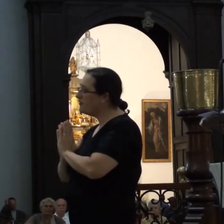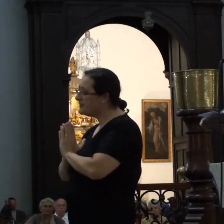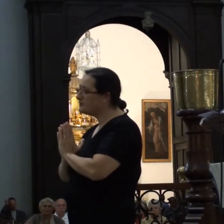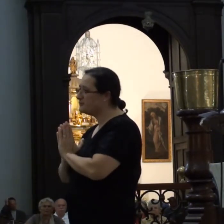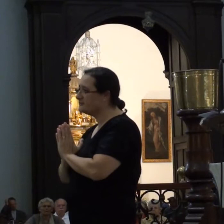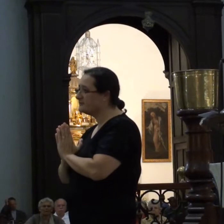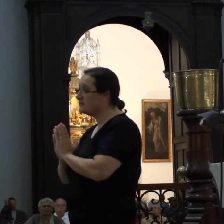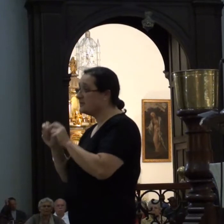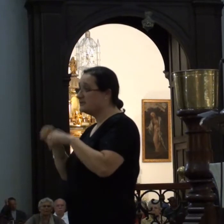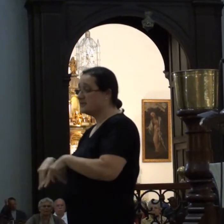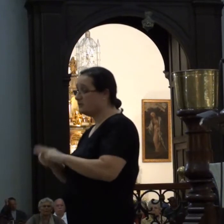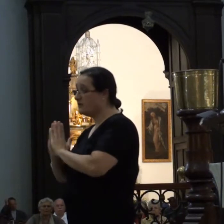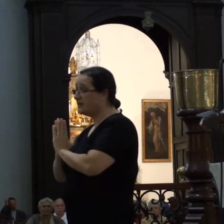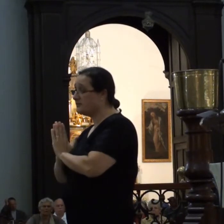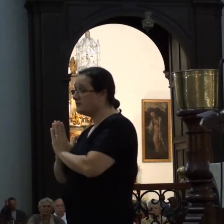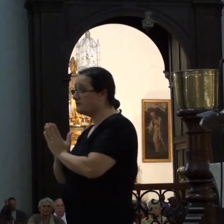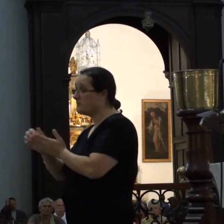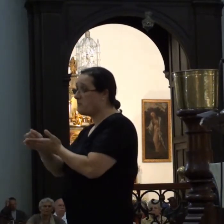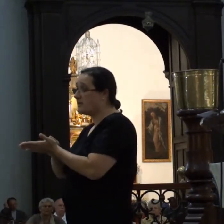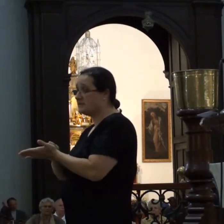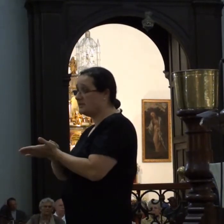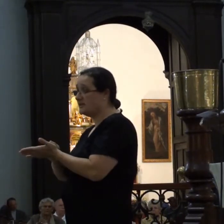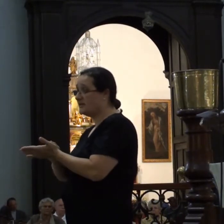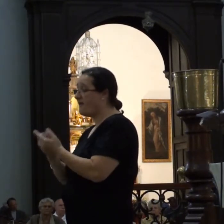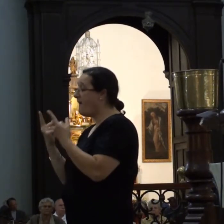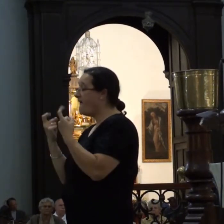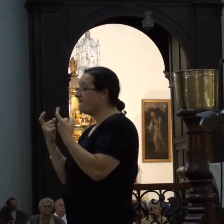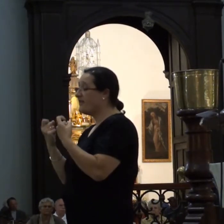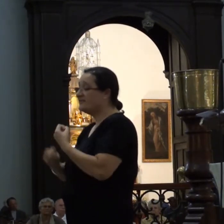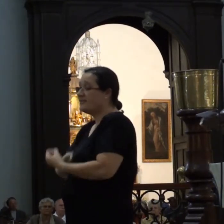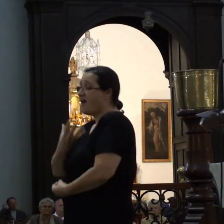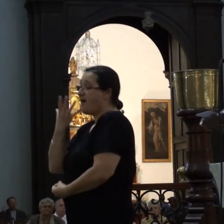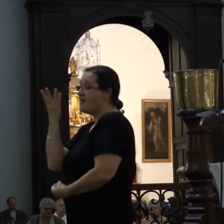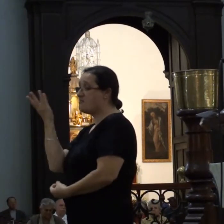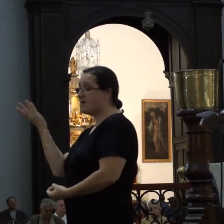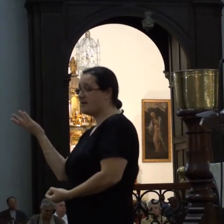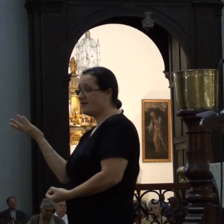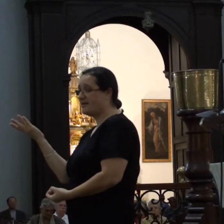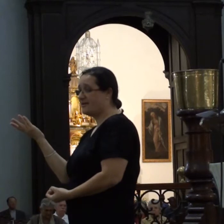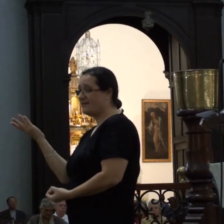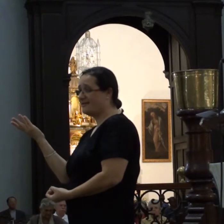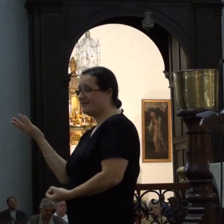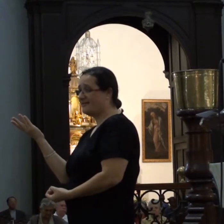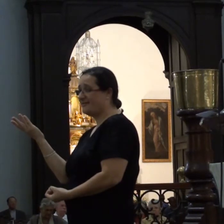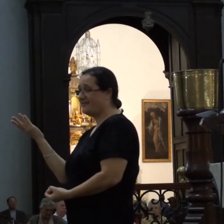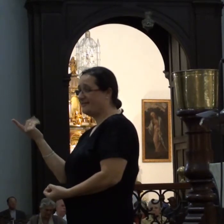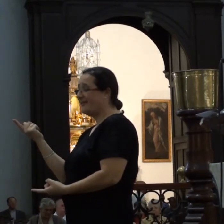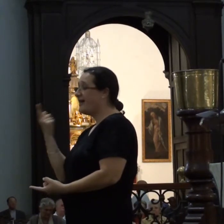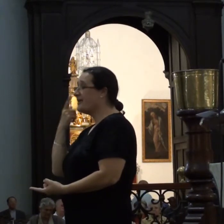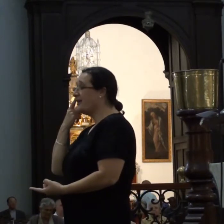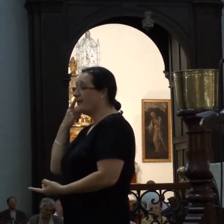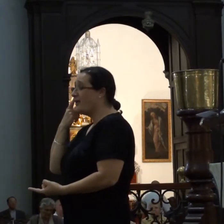la que la acción se vacía y el anuncio le falta alma la dimensión contemplativa y Orante